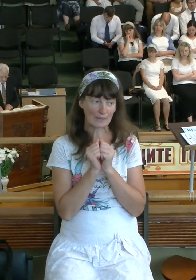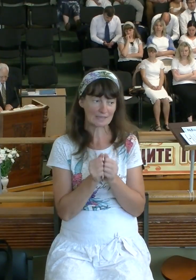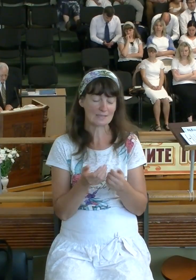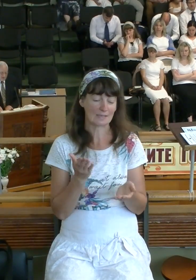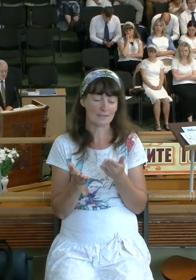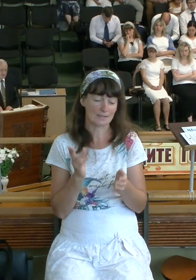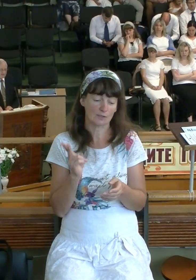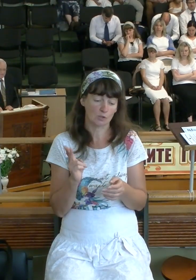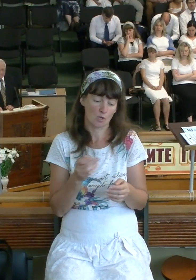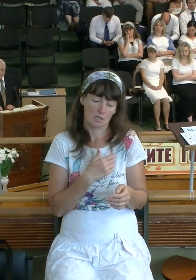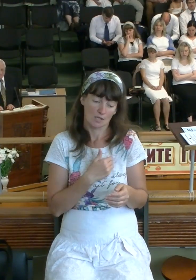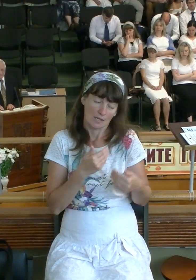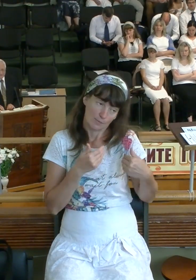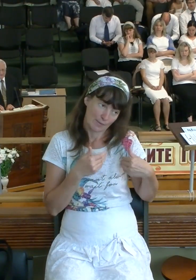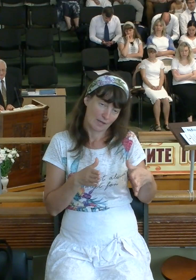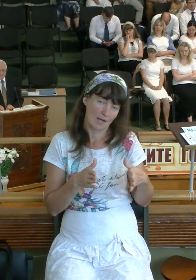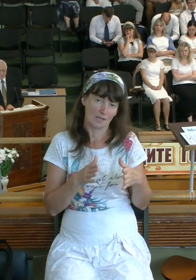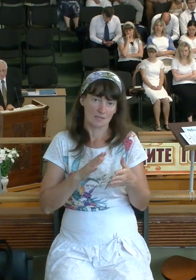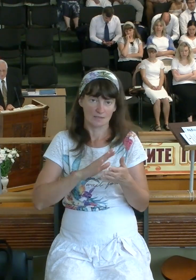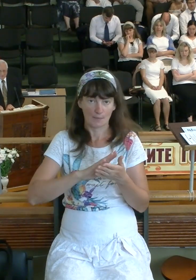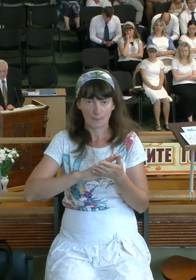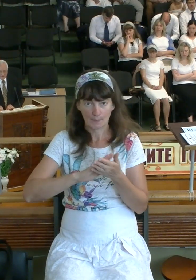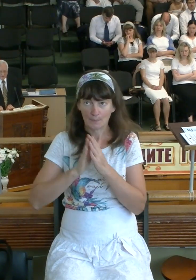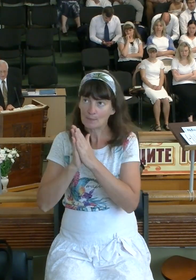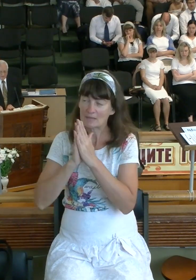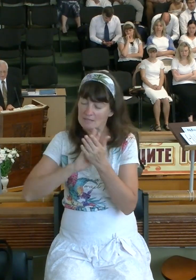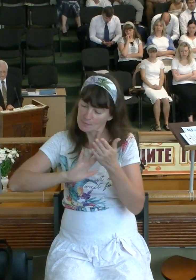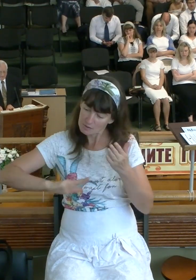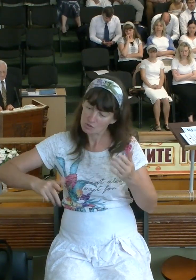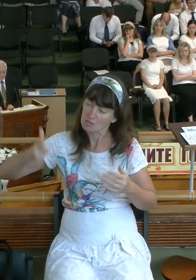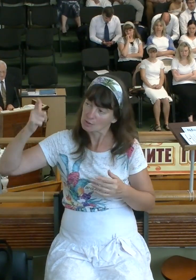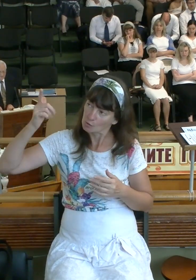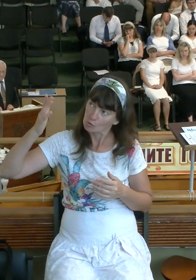кто-то желает покаяться, просить прощения у Господа,